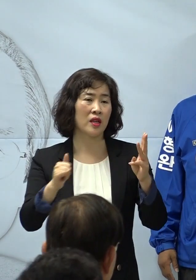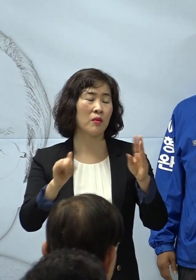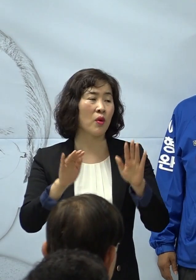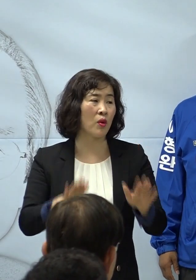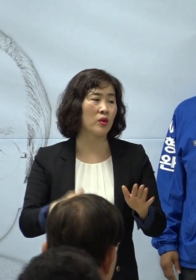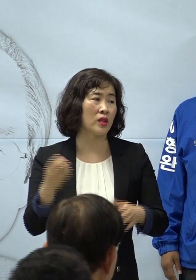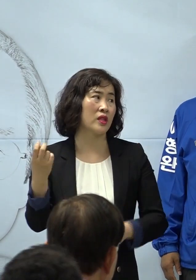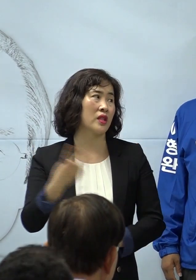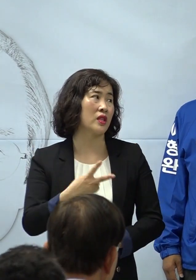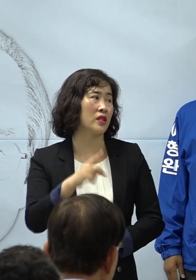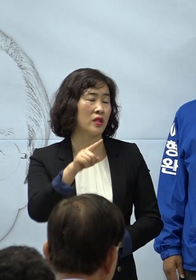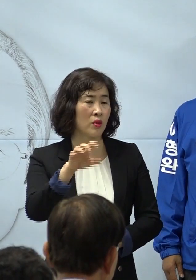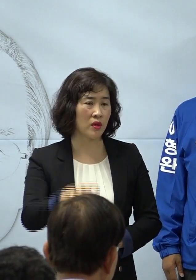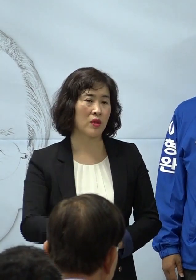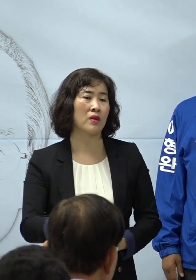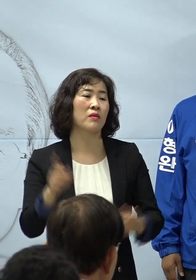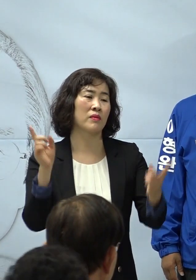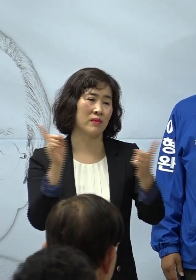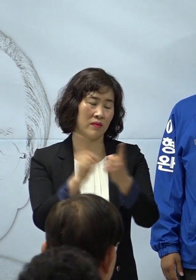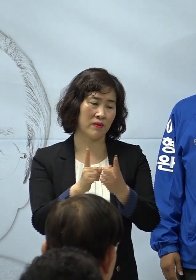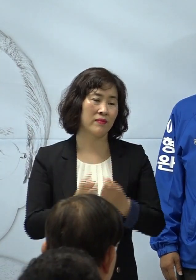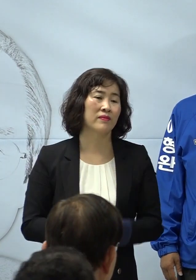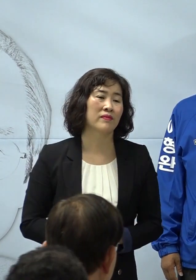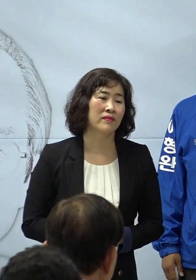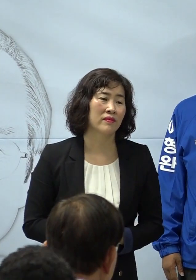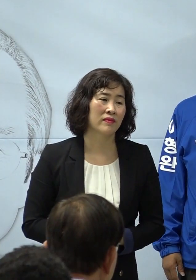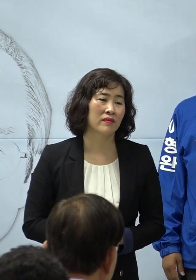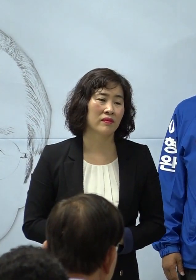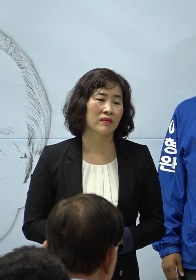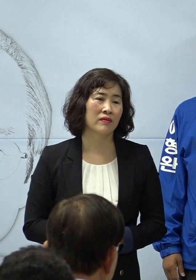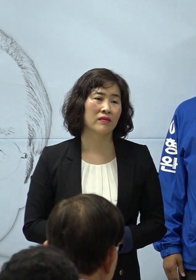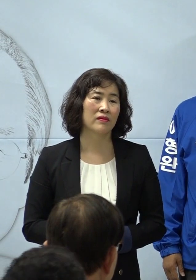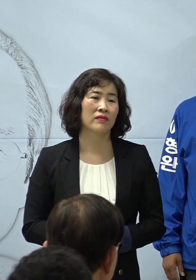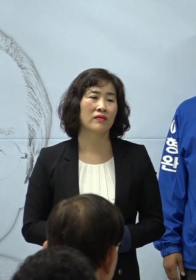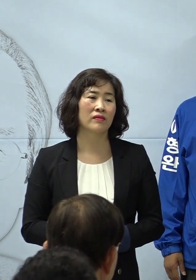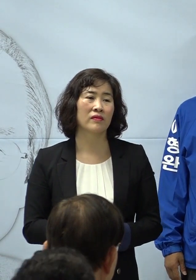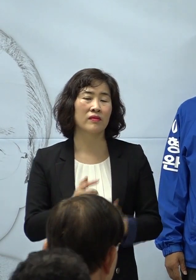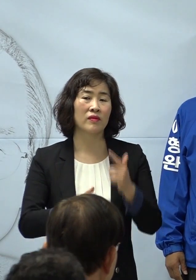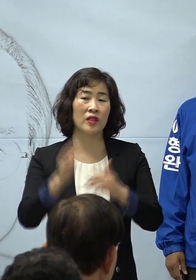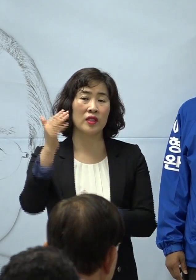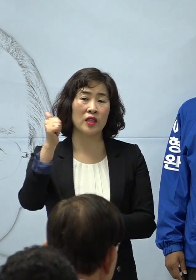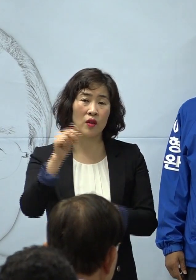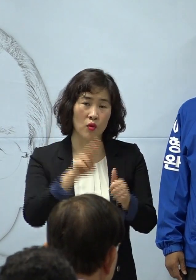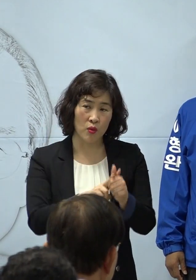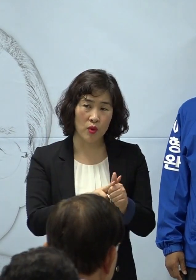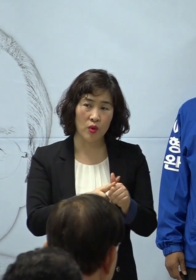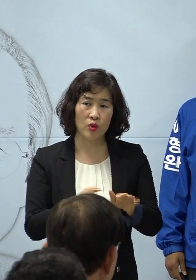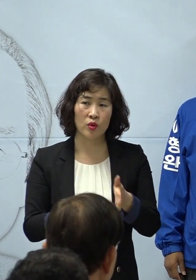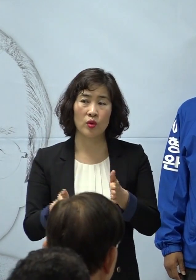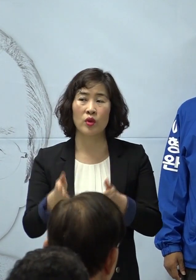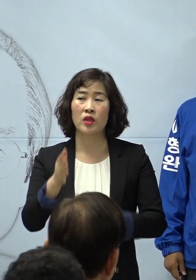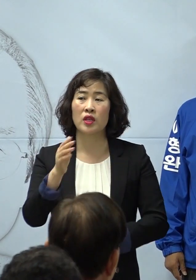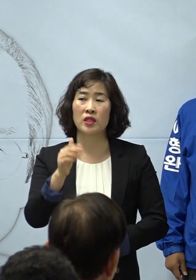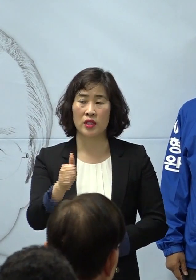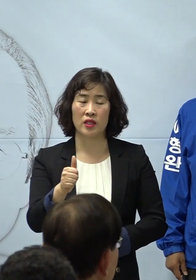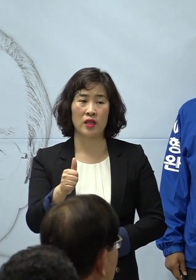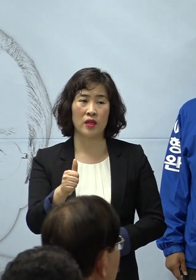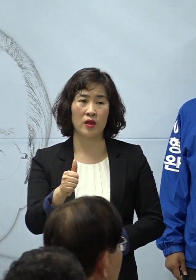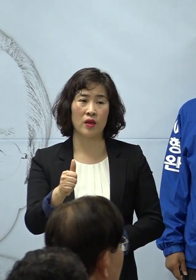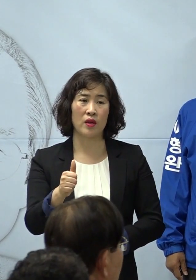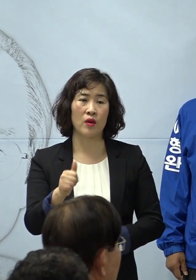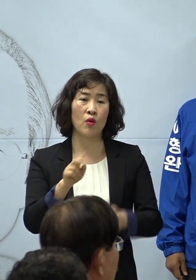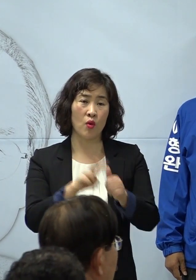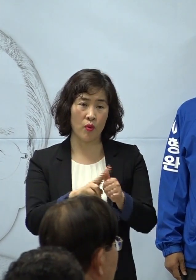오늘 다시 여기서 다시 만났습니다. 목포시장 후보로 또 유일의